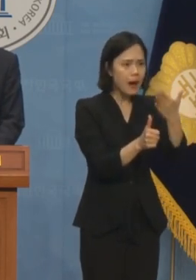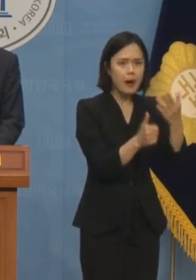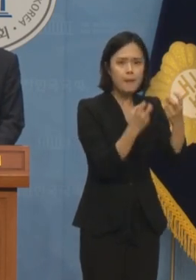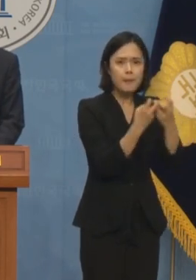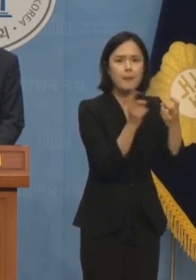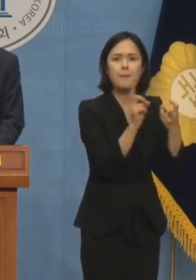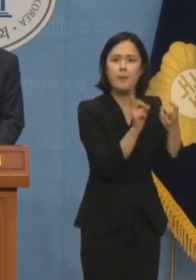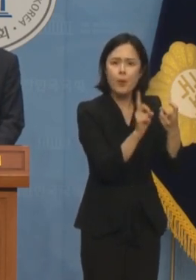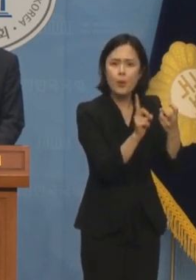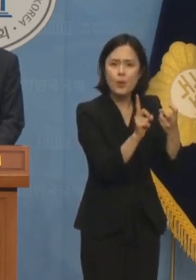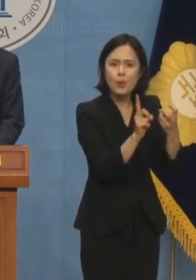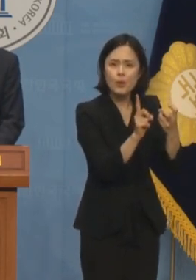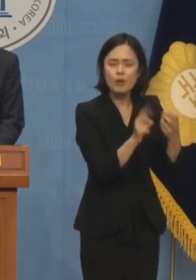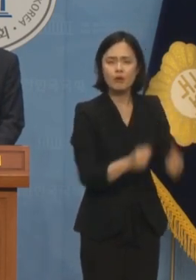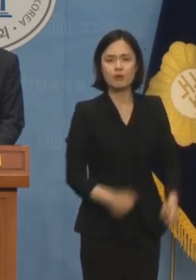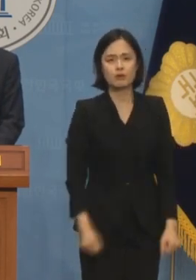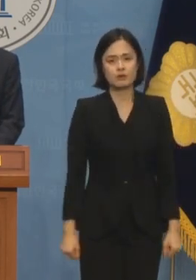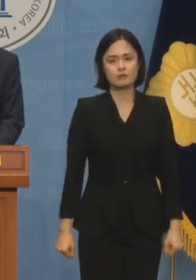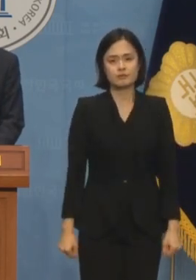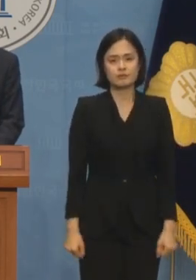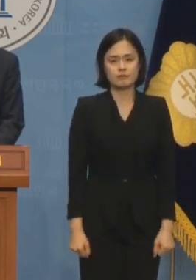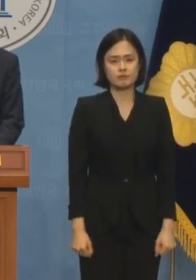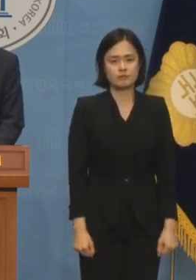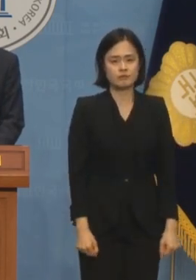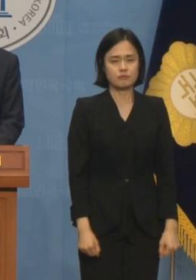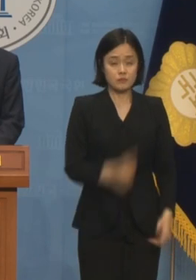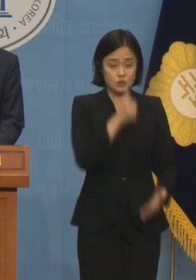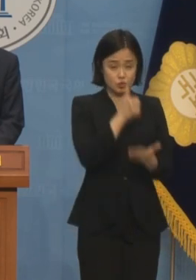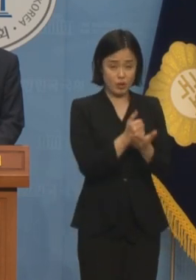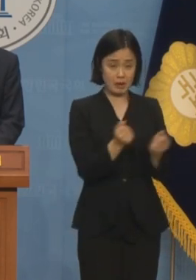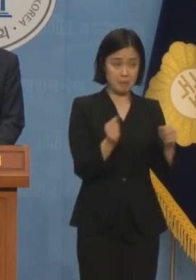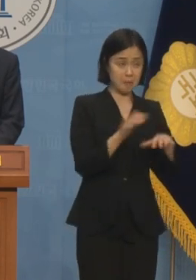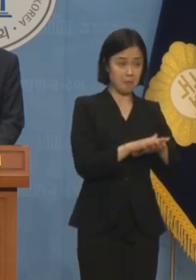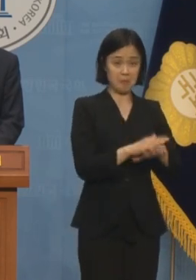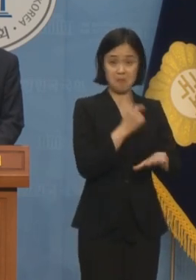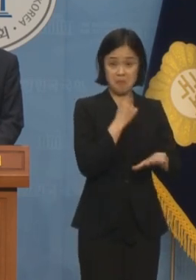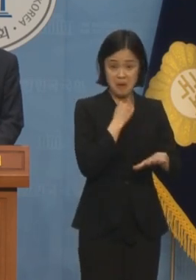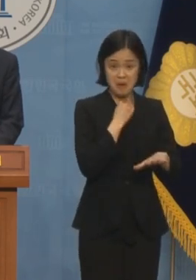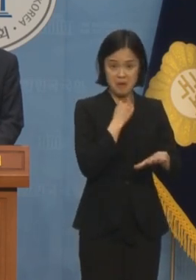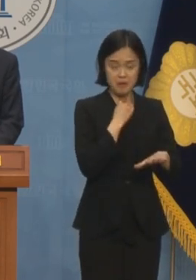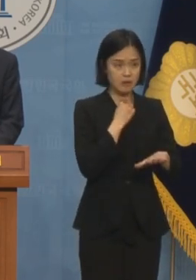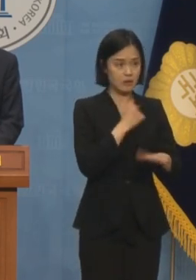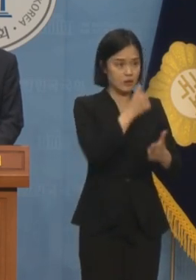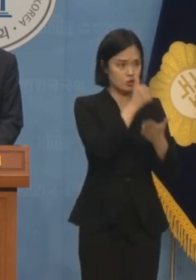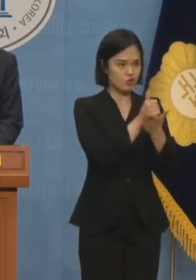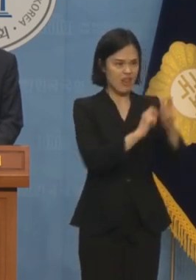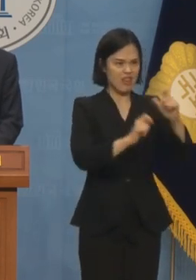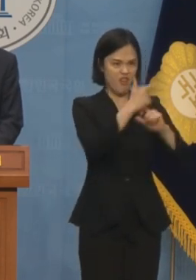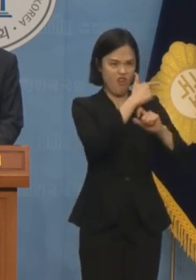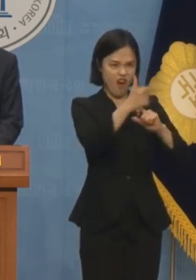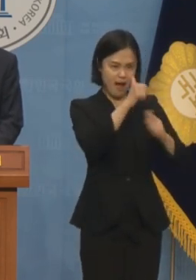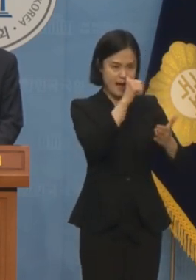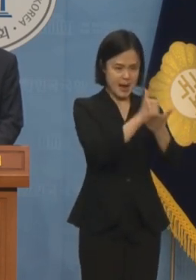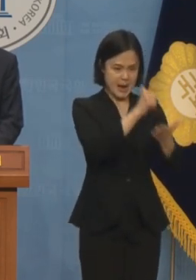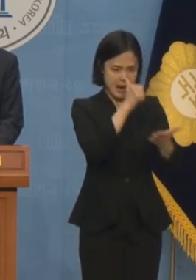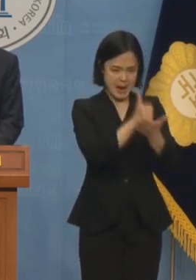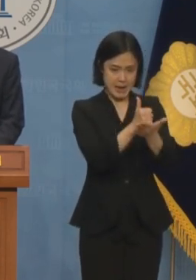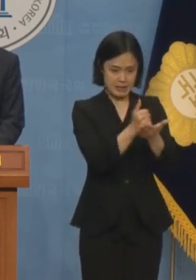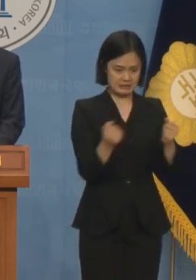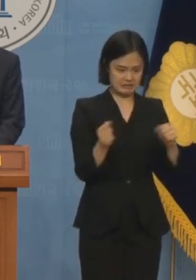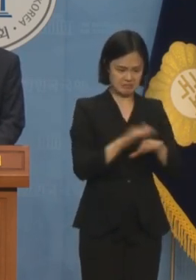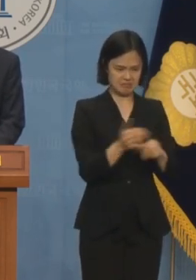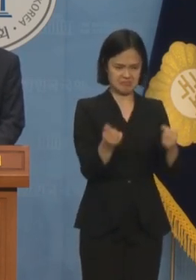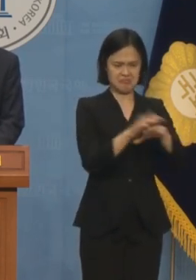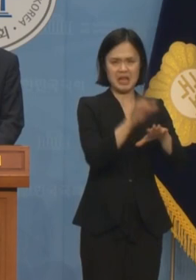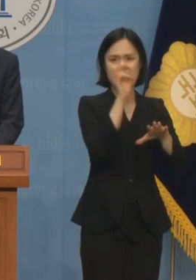합니다. 어제의 죄를 덮으려면 오늘 더 큰 죄를 저지를 수밖에 없습니다. 이재명